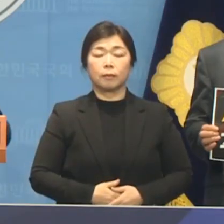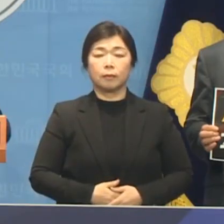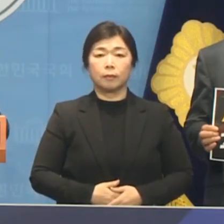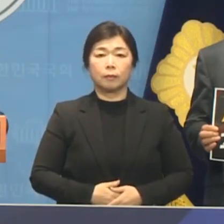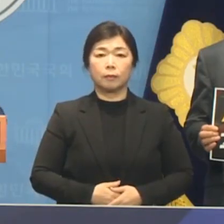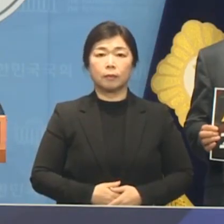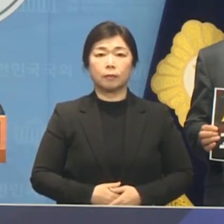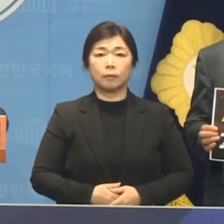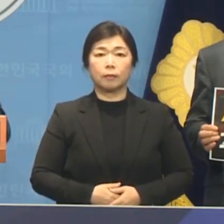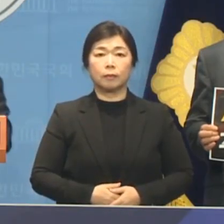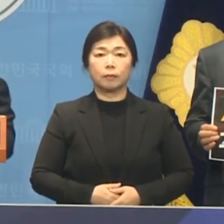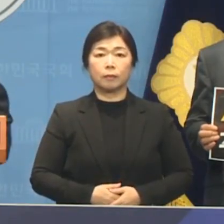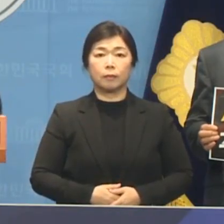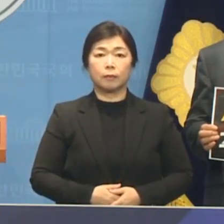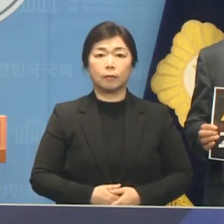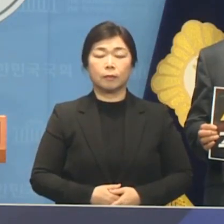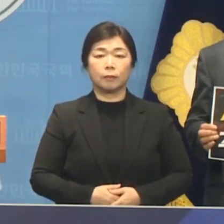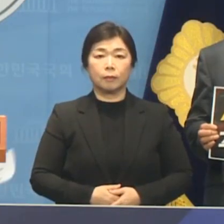감사합니다.